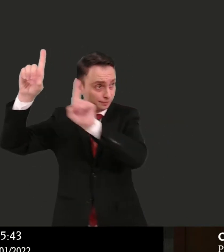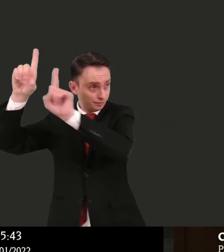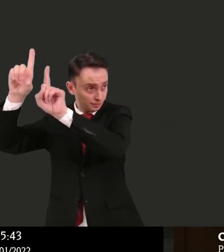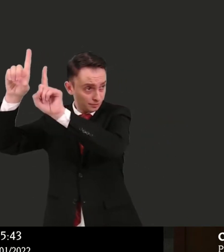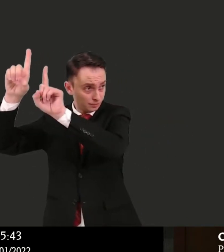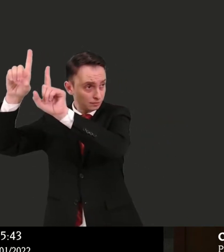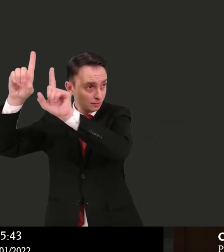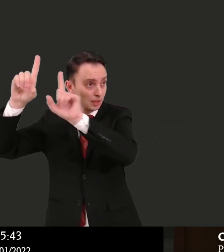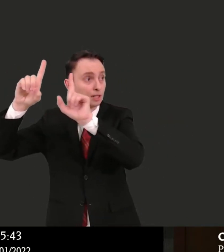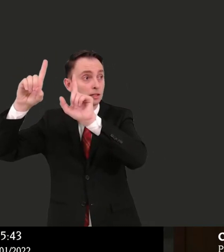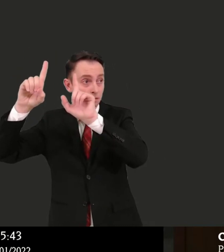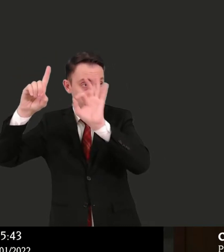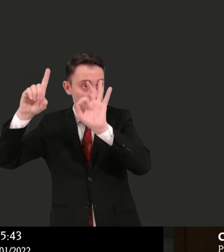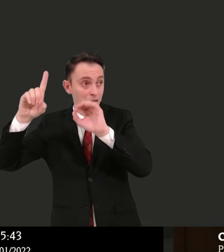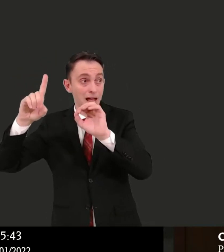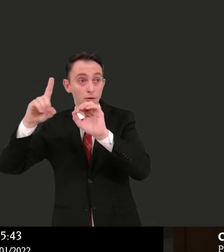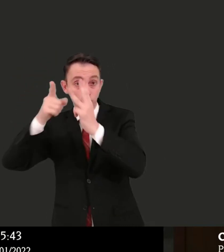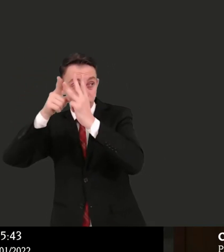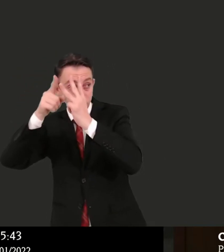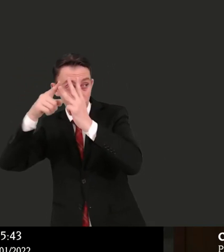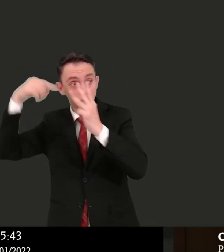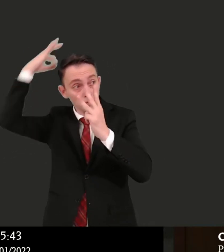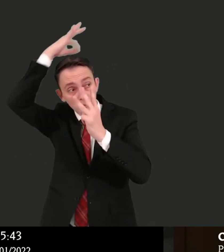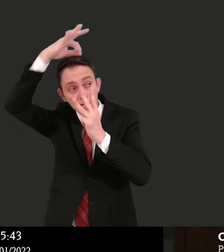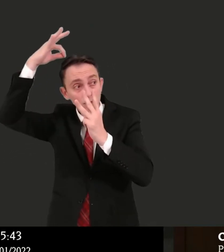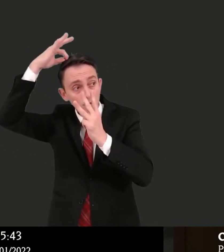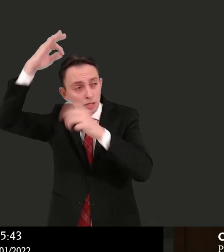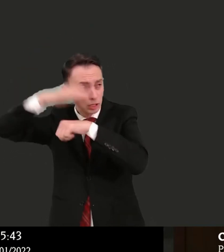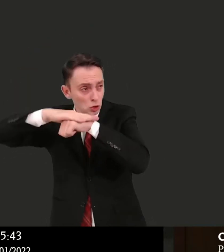cruz, e vou enviar o Espírito Santo Consolador.